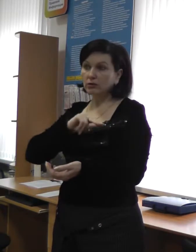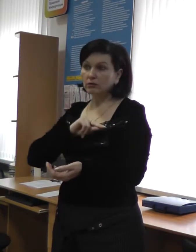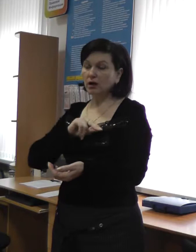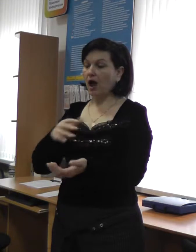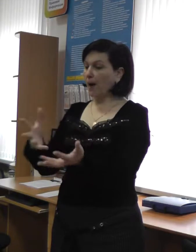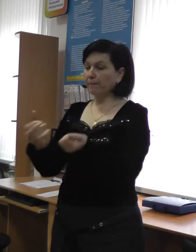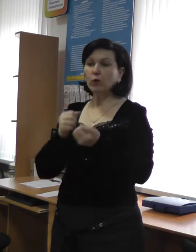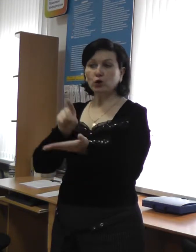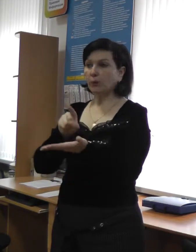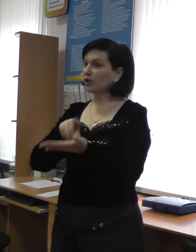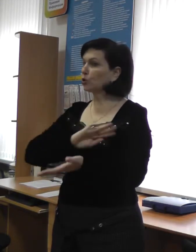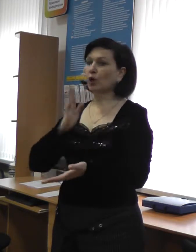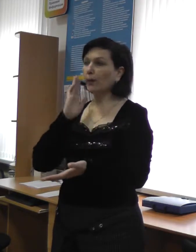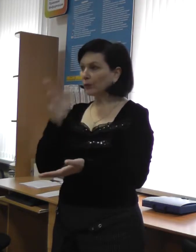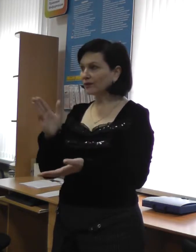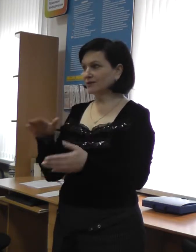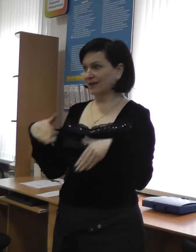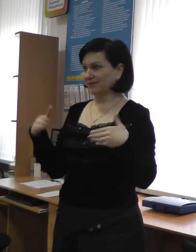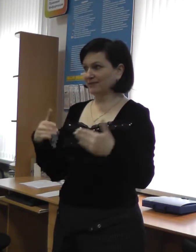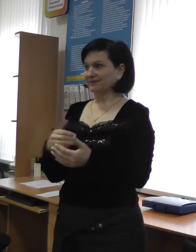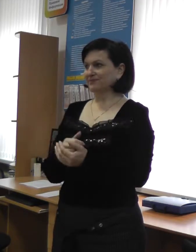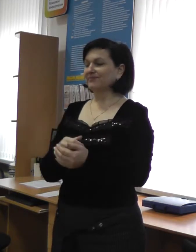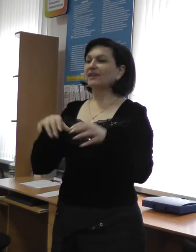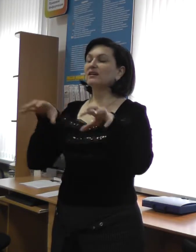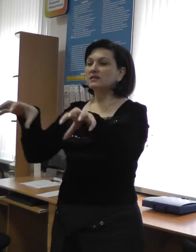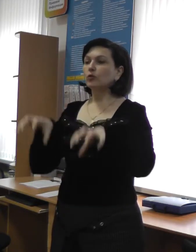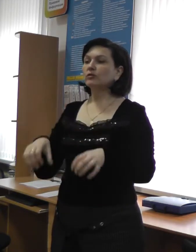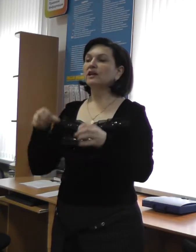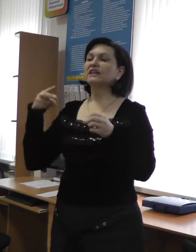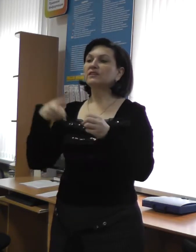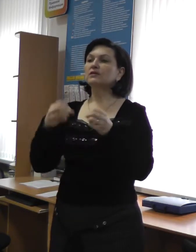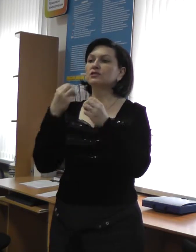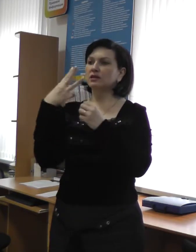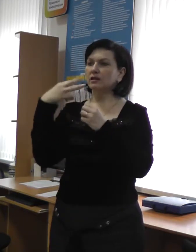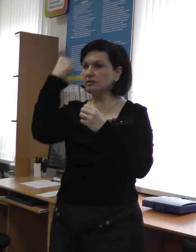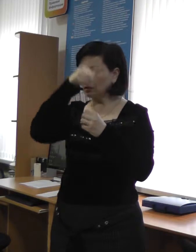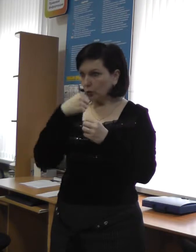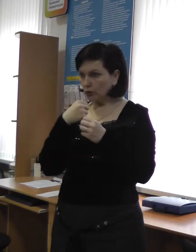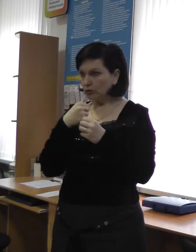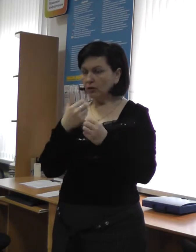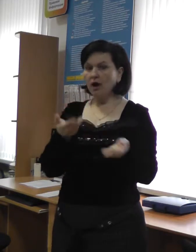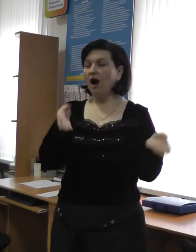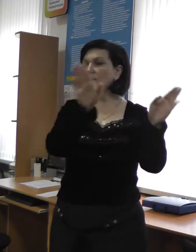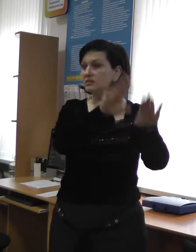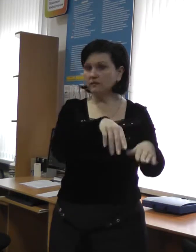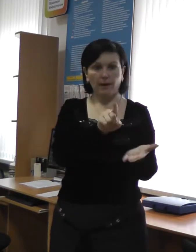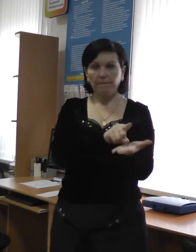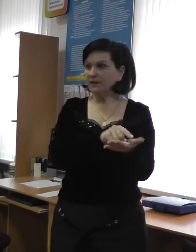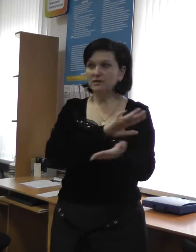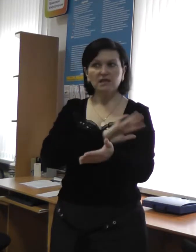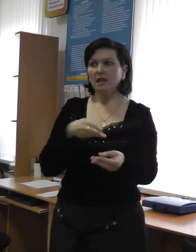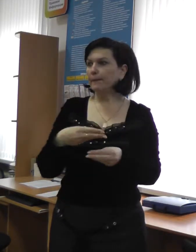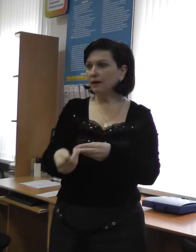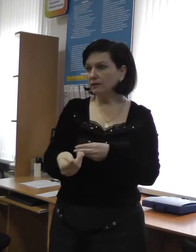не получишь. Данный закон вступил в силу в 2013 году, и они остались без средств к